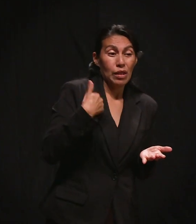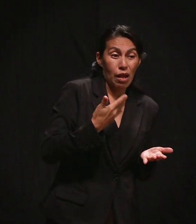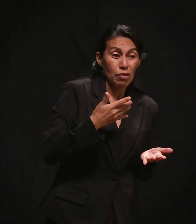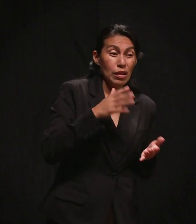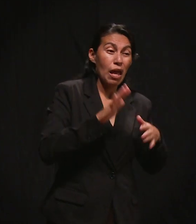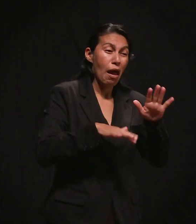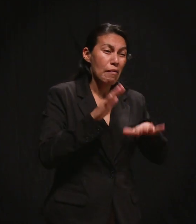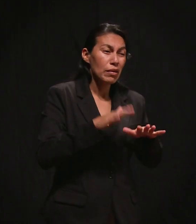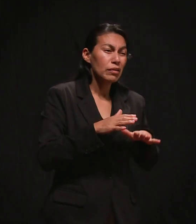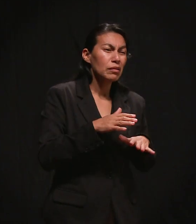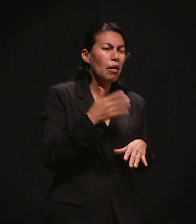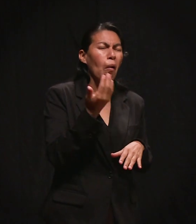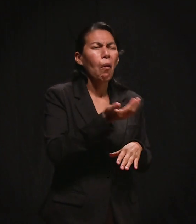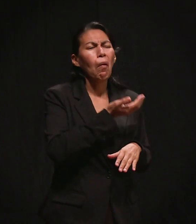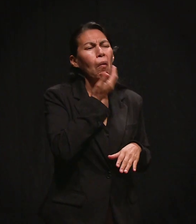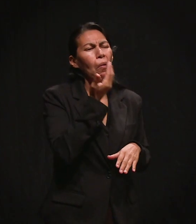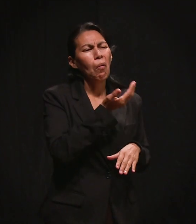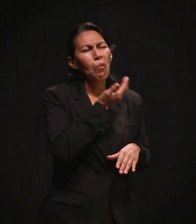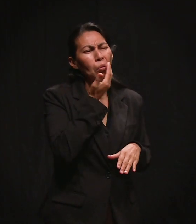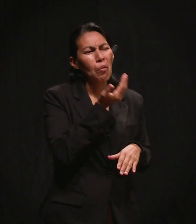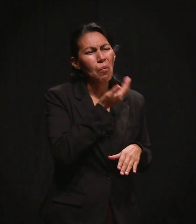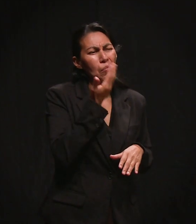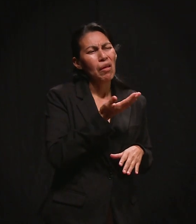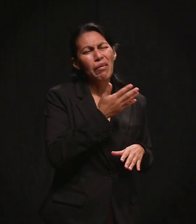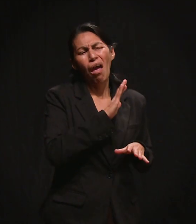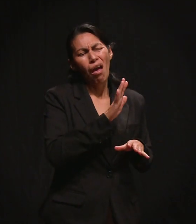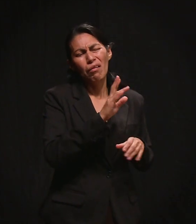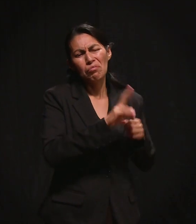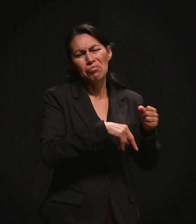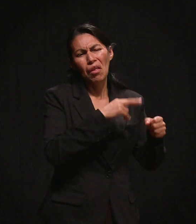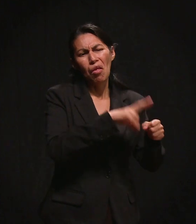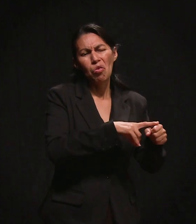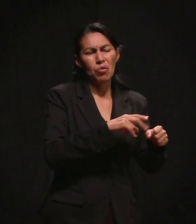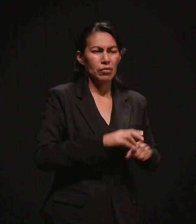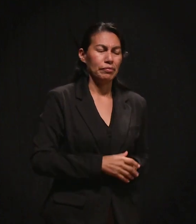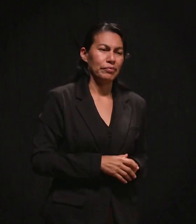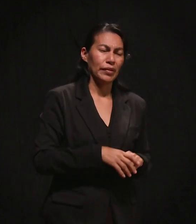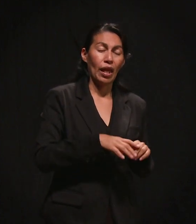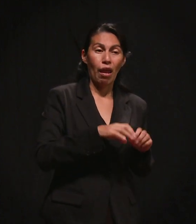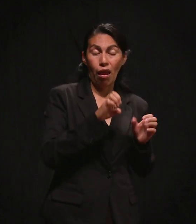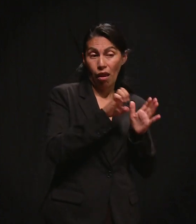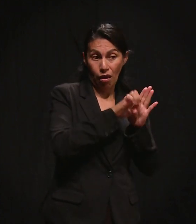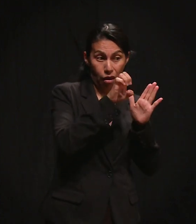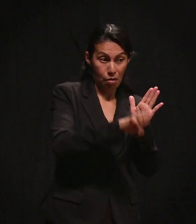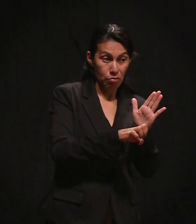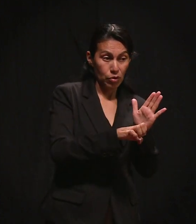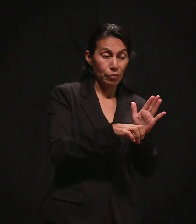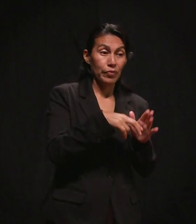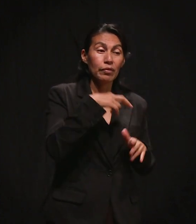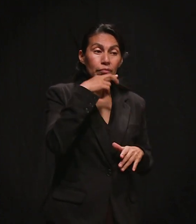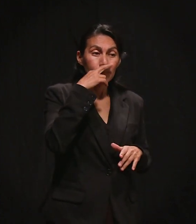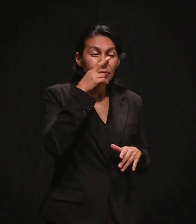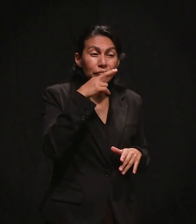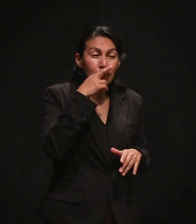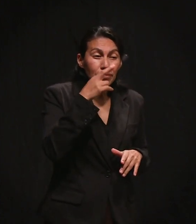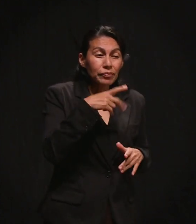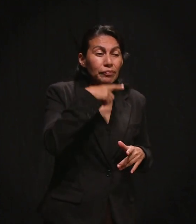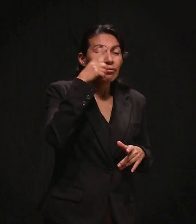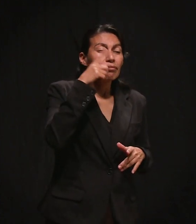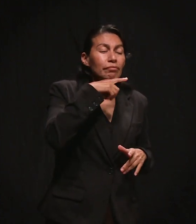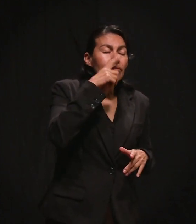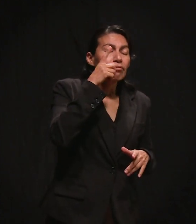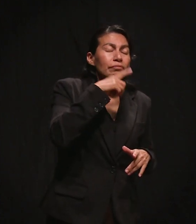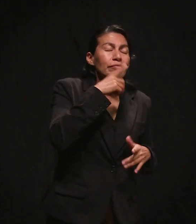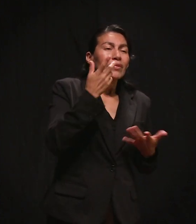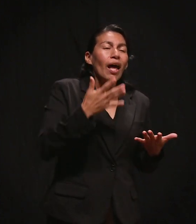a los milagros de Dios que ya son naturales. Por ejemplo, la respiración. Es un milagro de Dios